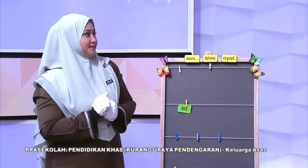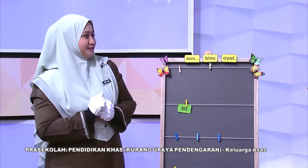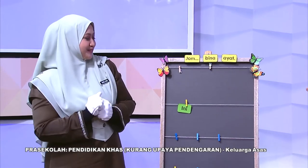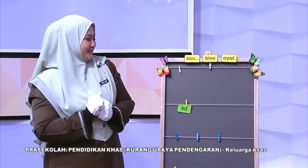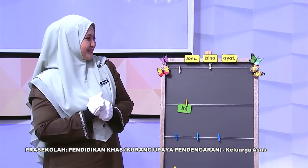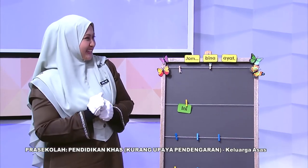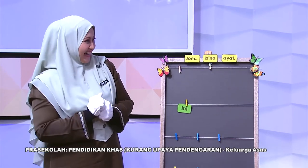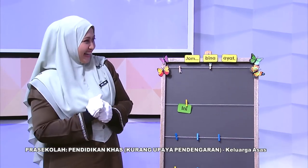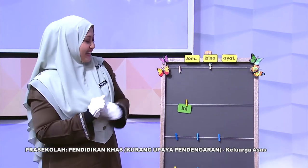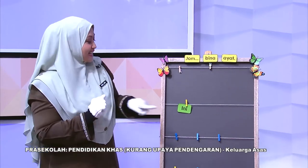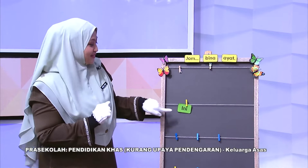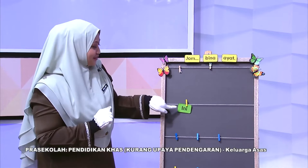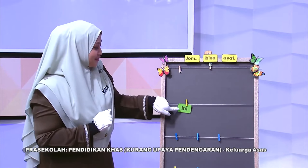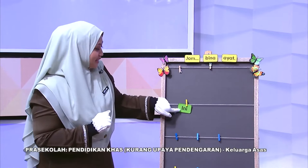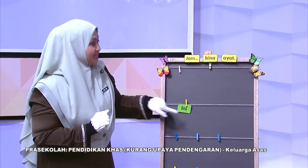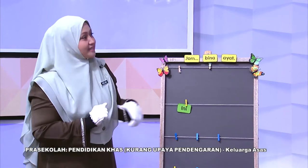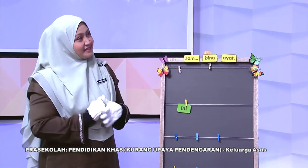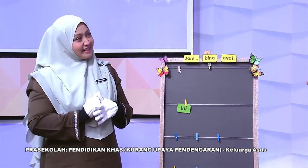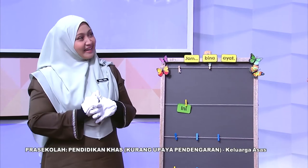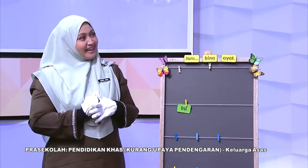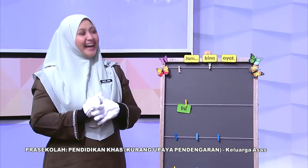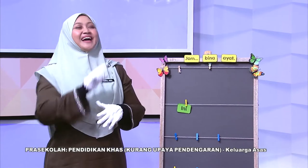jatuh seneng huruf nih eh